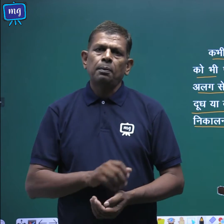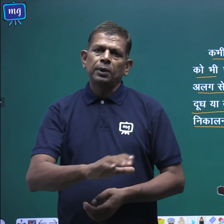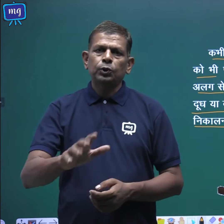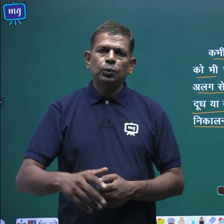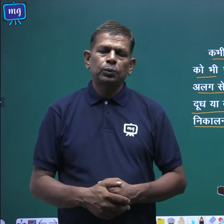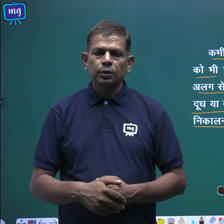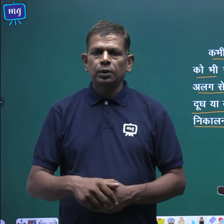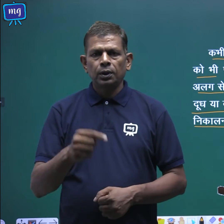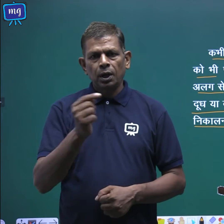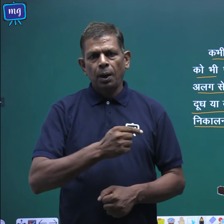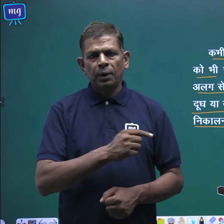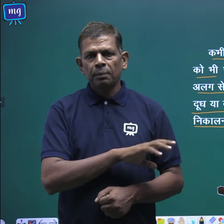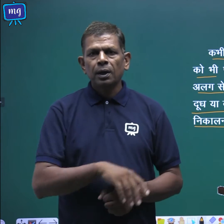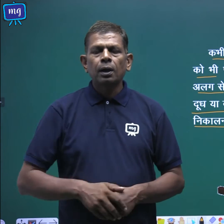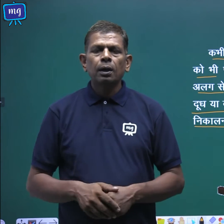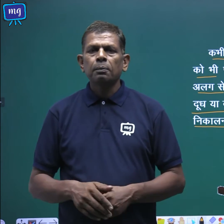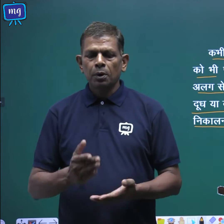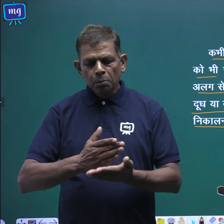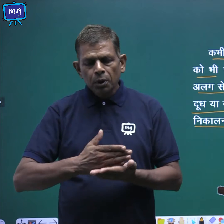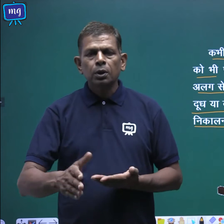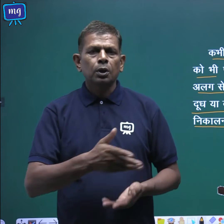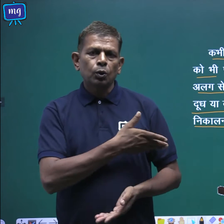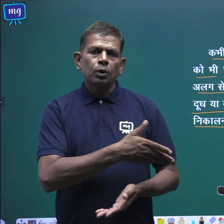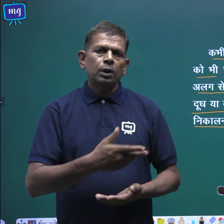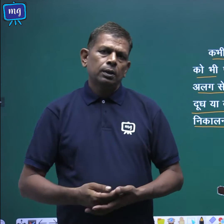बच्चों, यहाँ पर भी पृथक्करण हो रहा है।